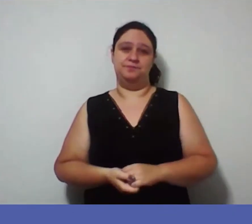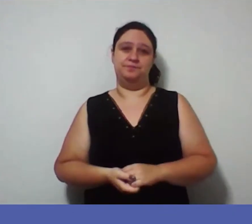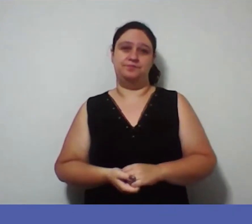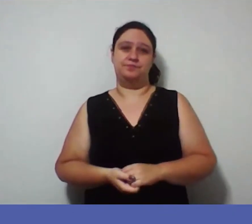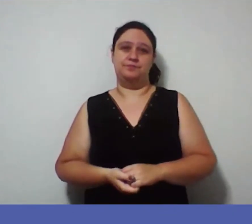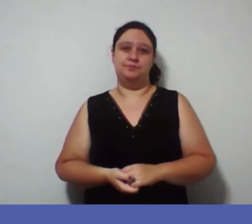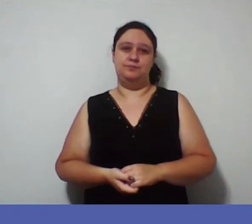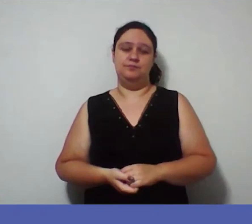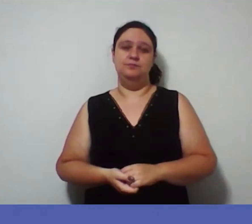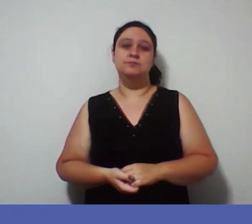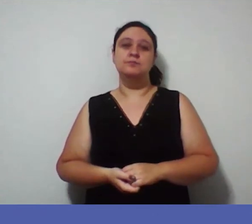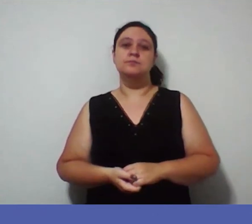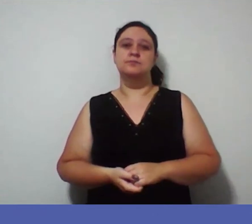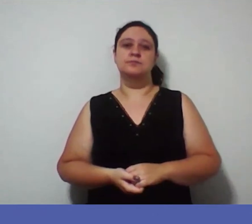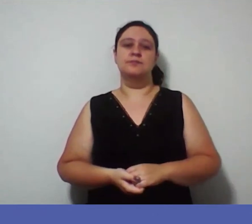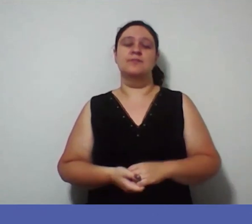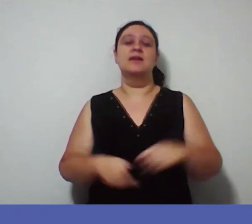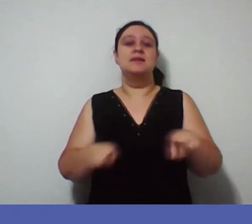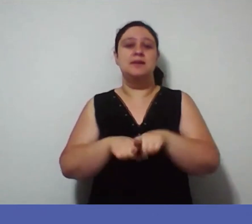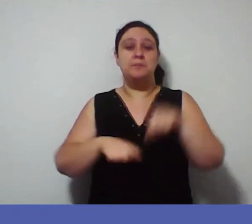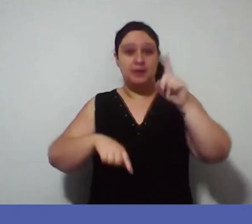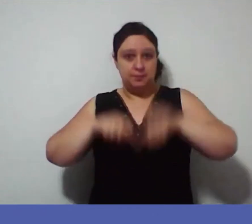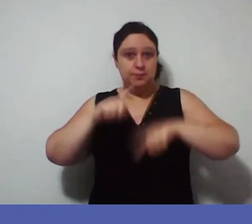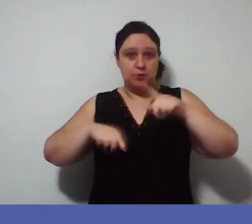Mesmo os produtos que estão no supermercado,